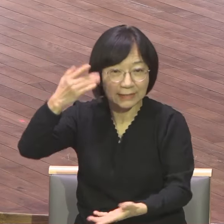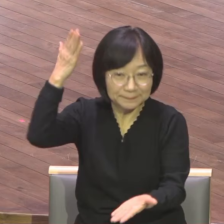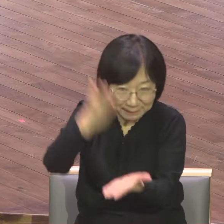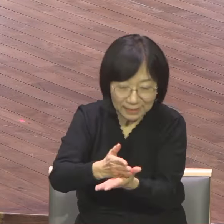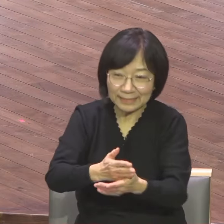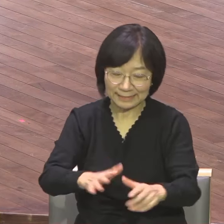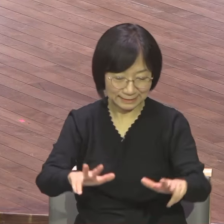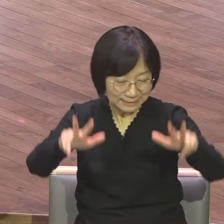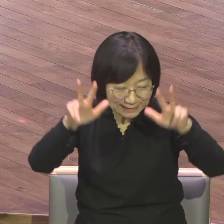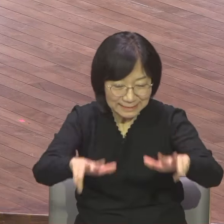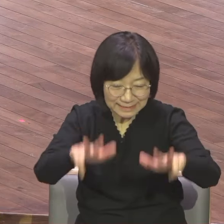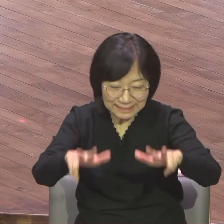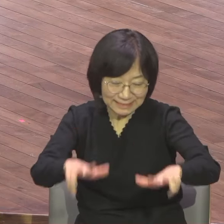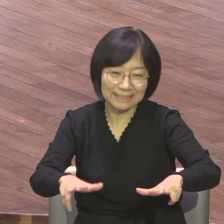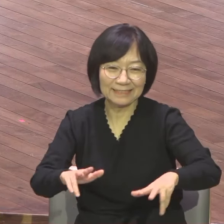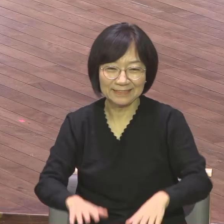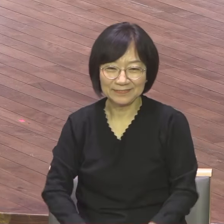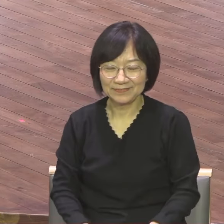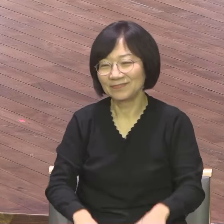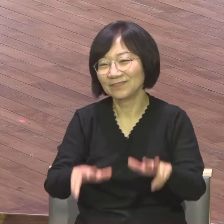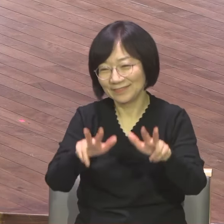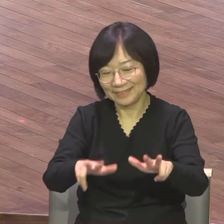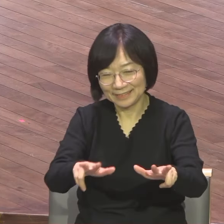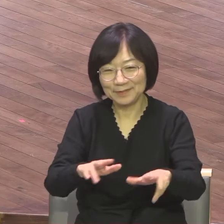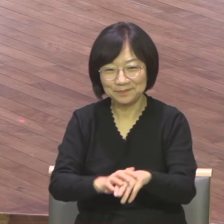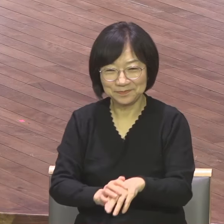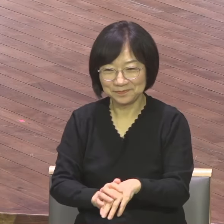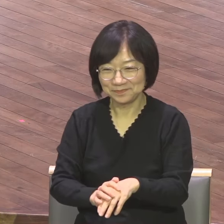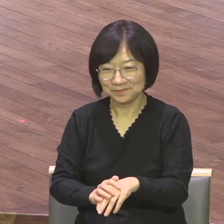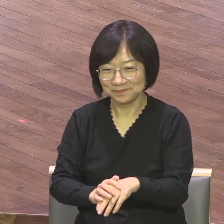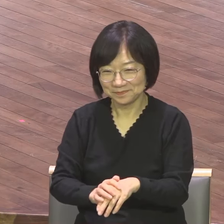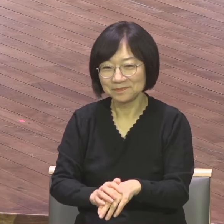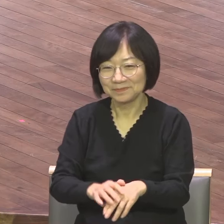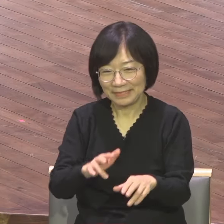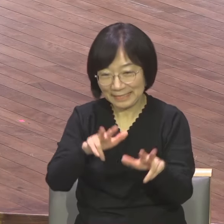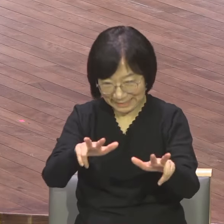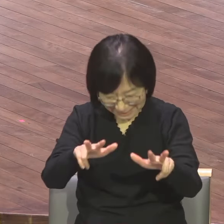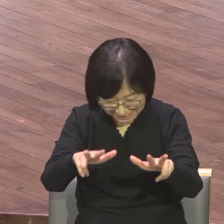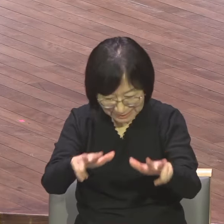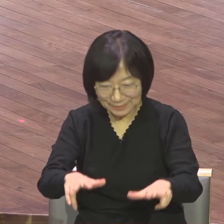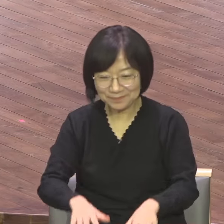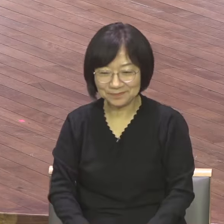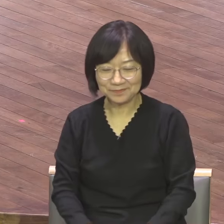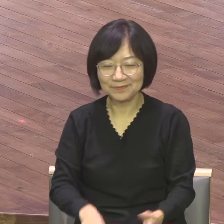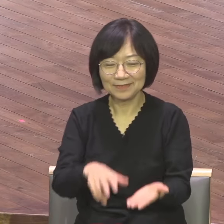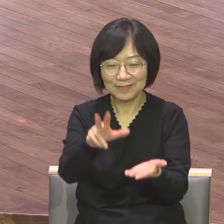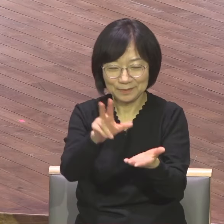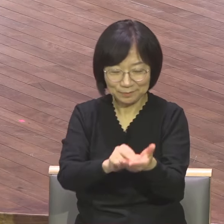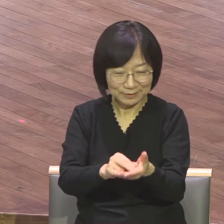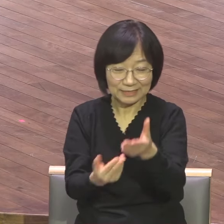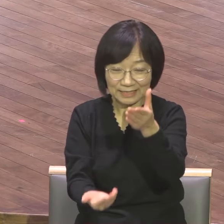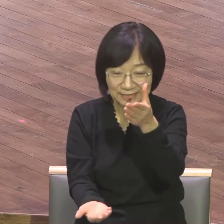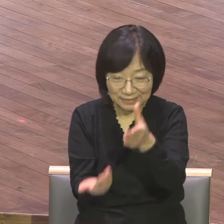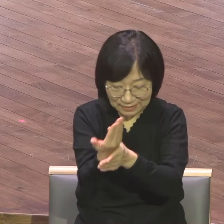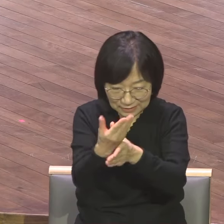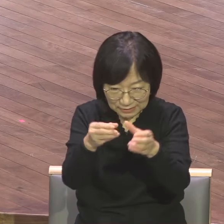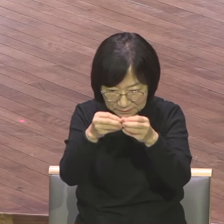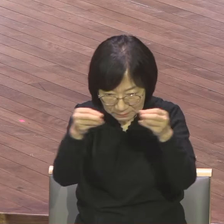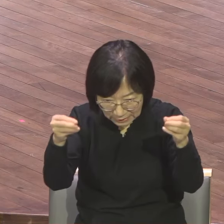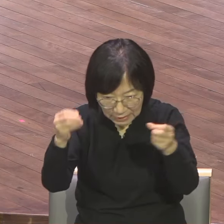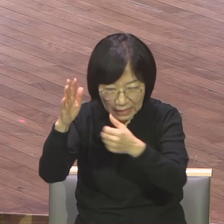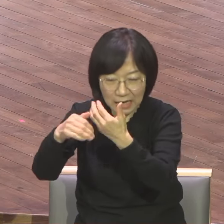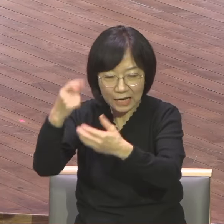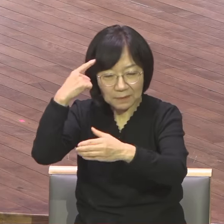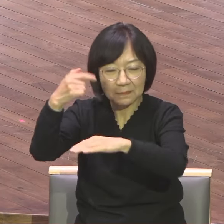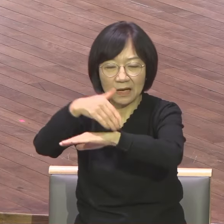아시겠어요? 지금 역사하시는 그리스도라고요. 지금 여러분 사건 문제 속에서 하나님의 뜻과 계획을 깨닫고 그